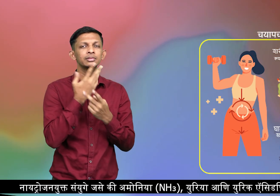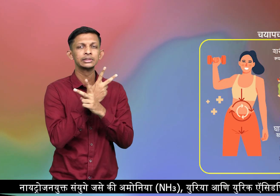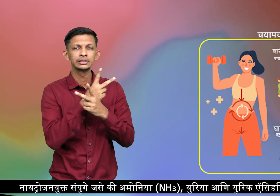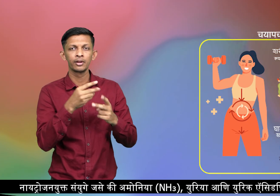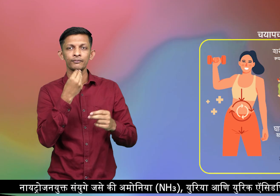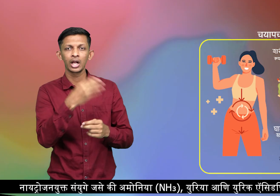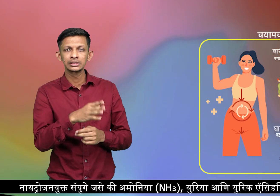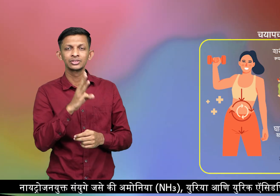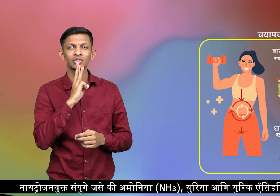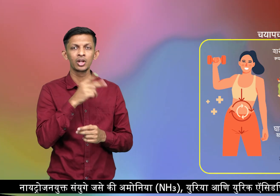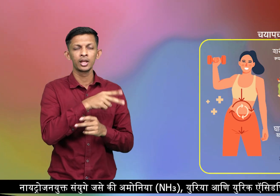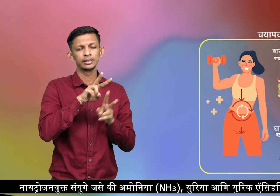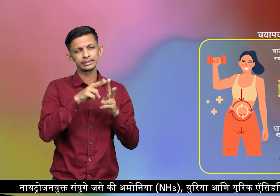अतिरिक्त मीठ.